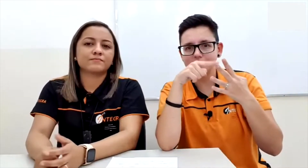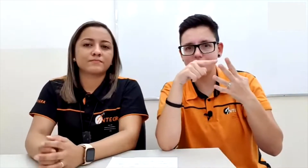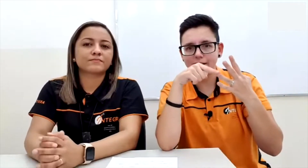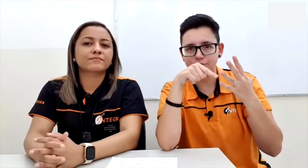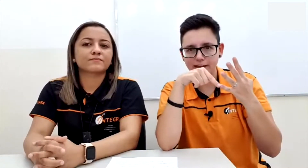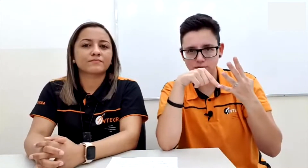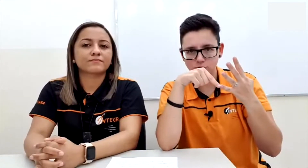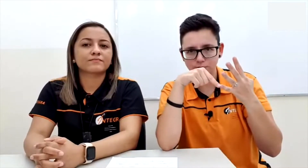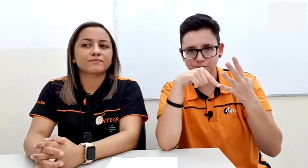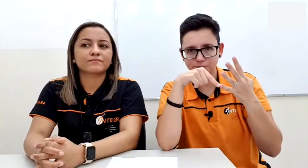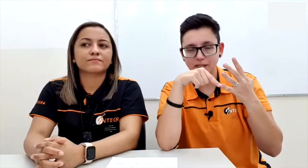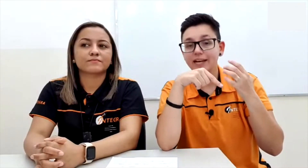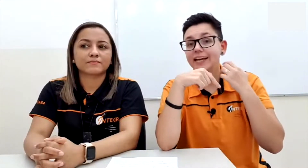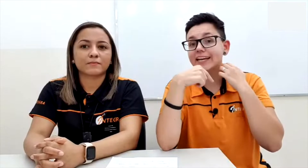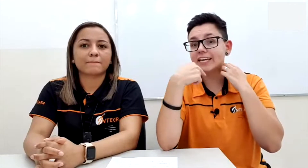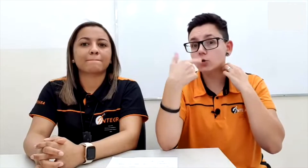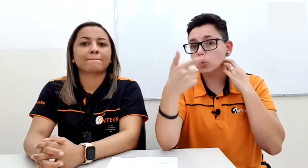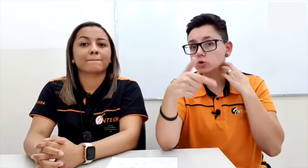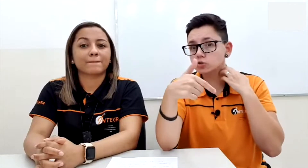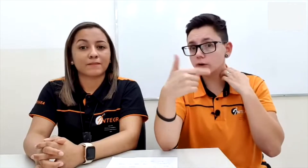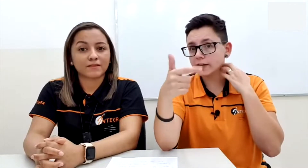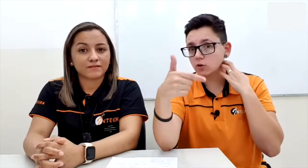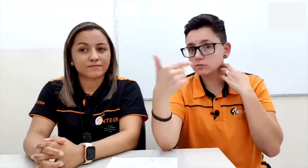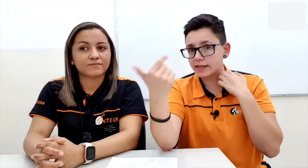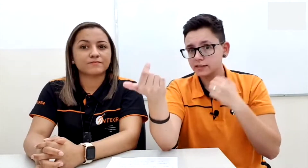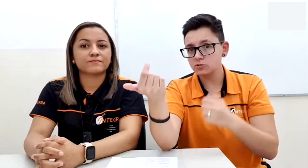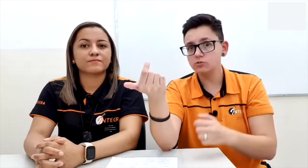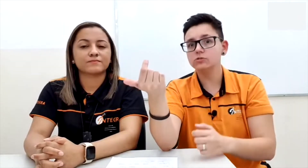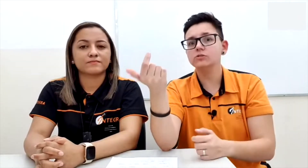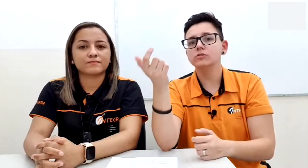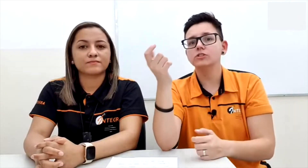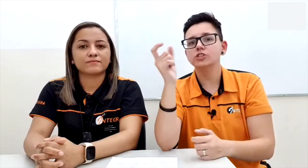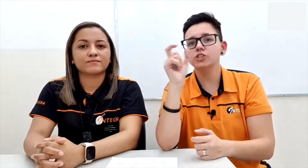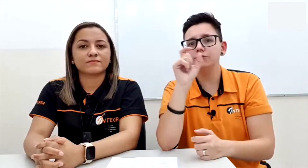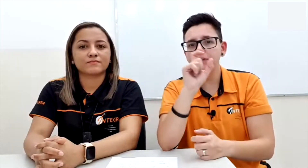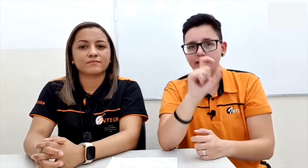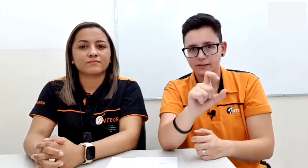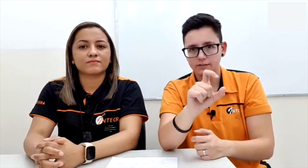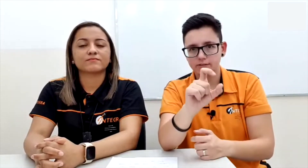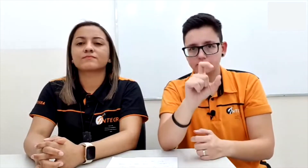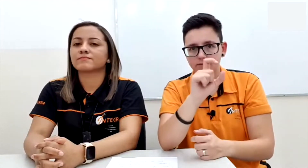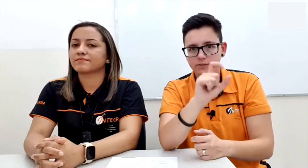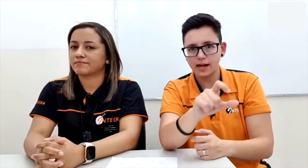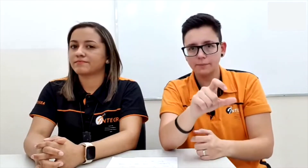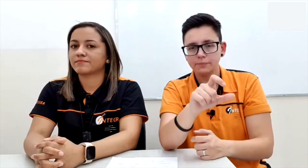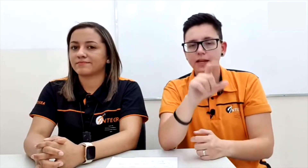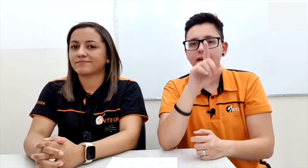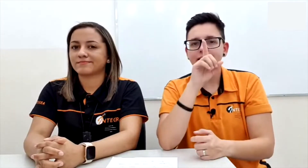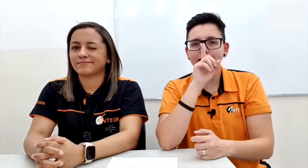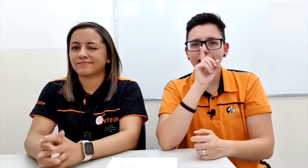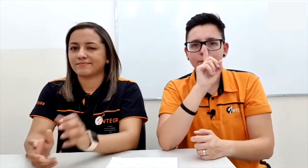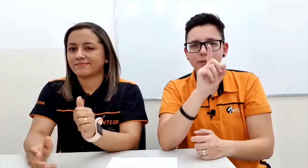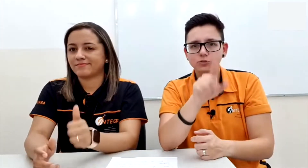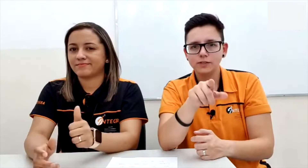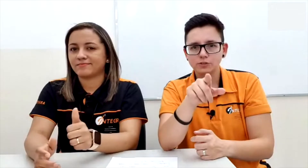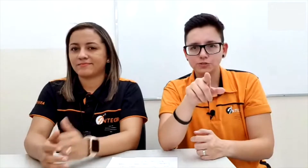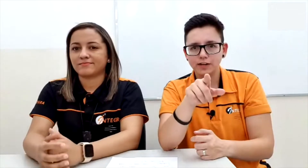sinalizar afeto e uso em contextos diferentes, tá? Lembre do que eu te